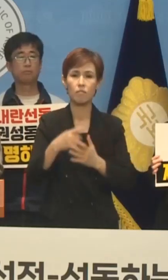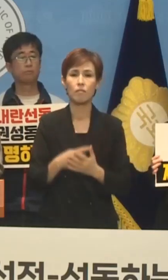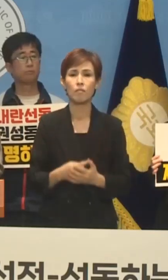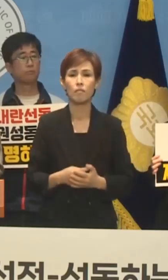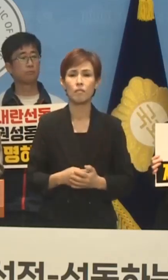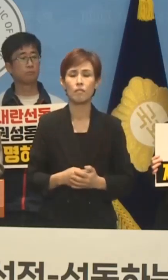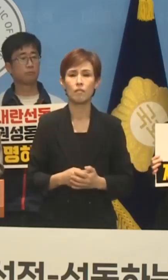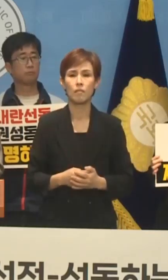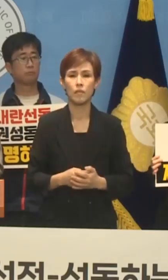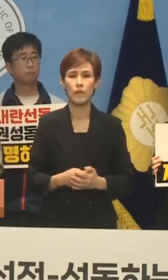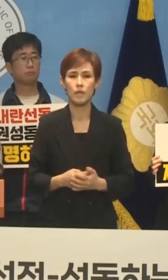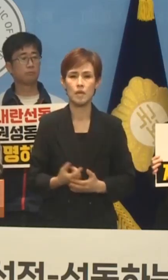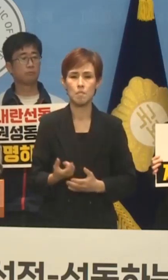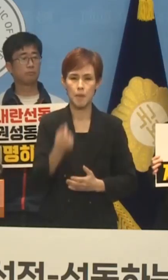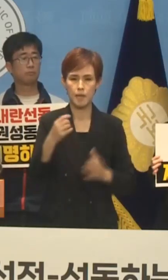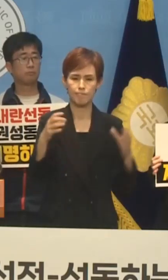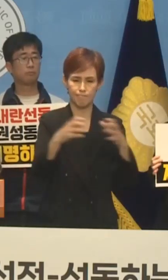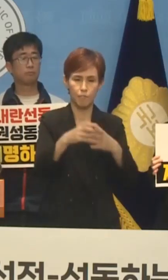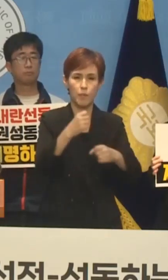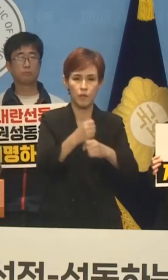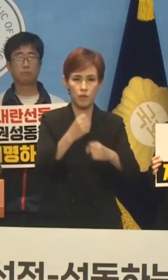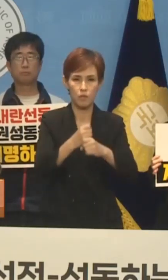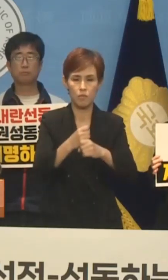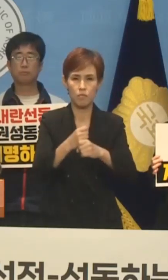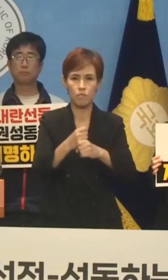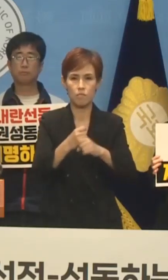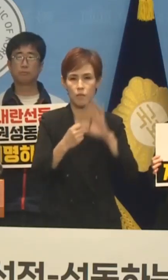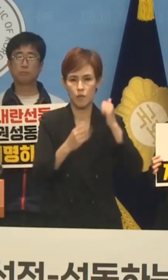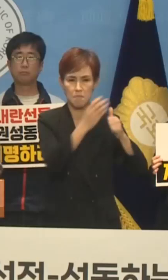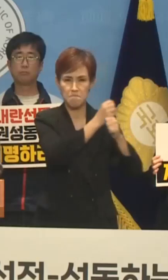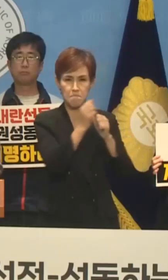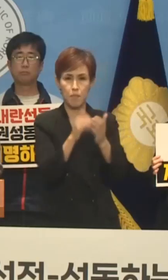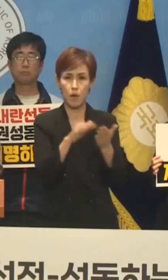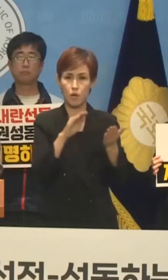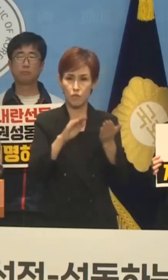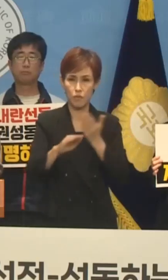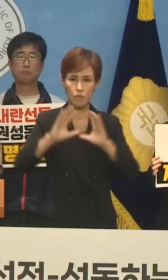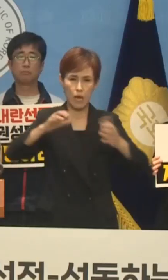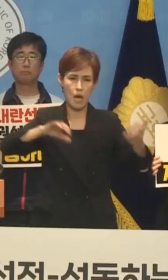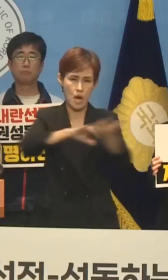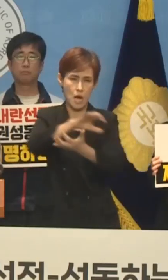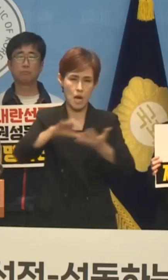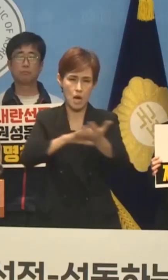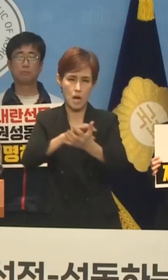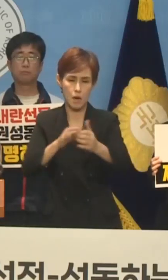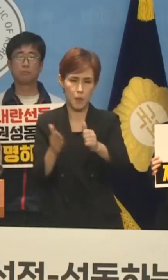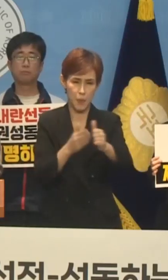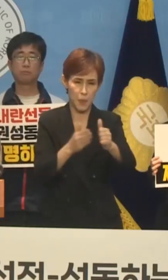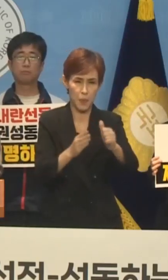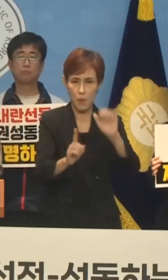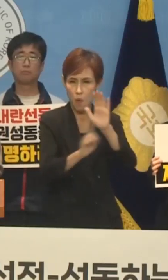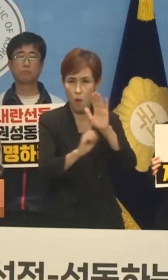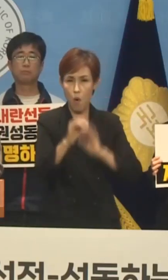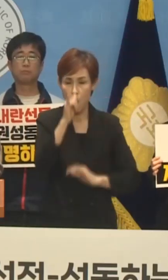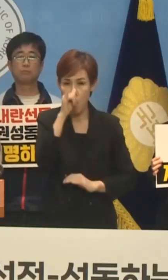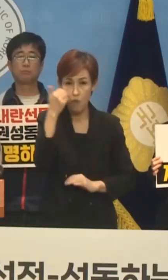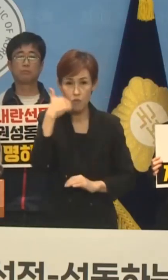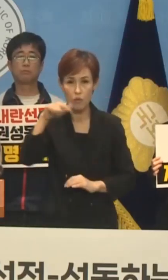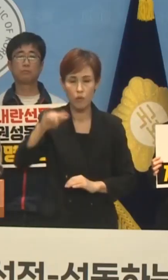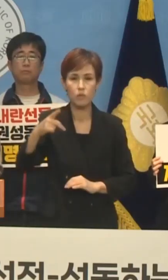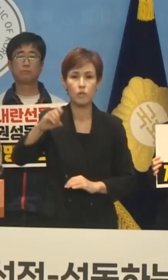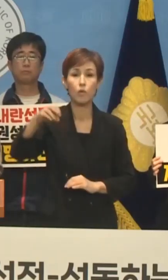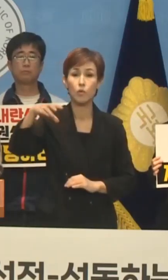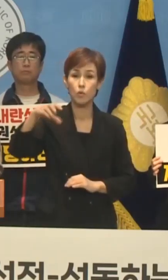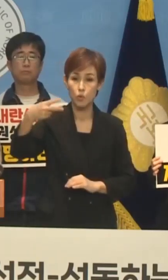하루 빨리 구성하여 우두머리가 체포된 이후에도 여전히 내란 옹호 선동하고 있는